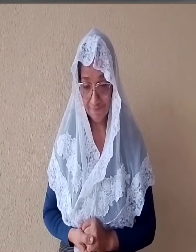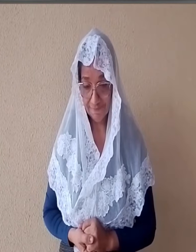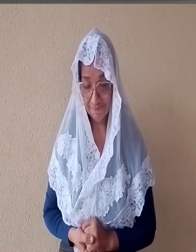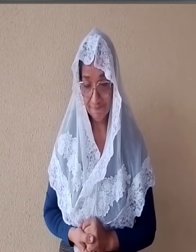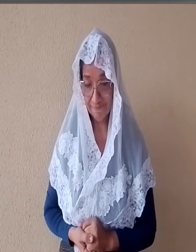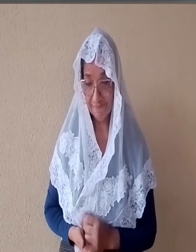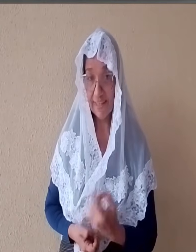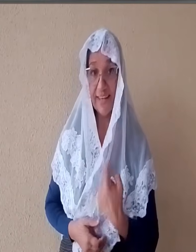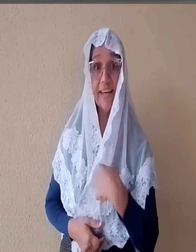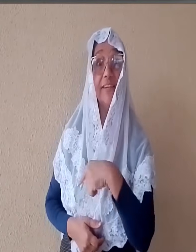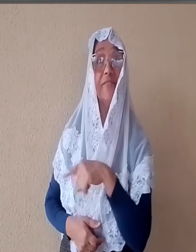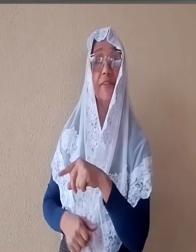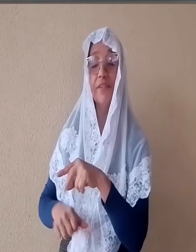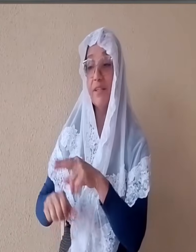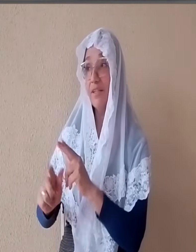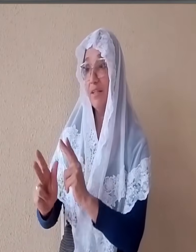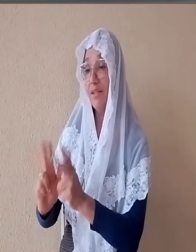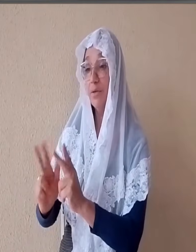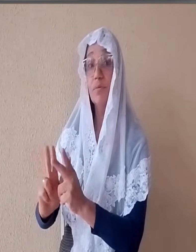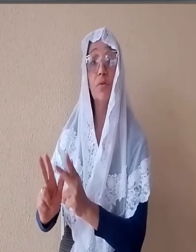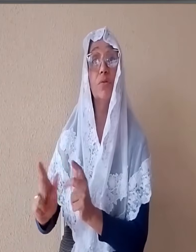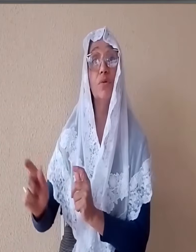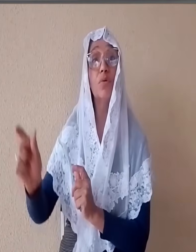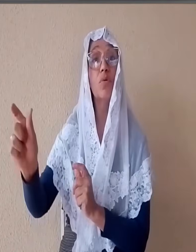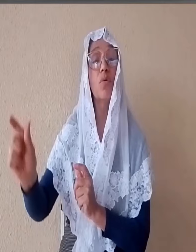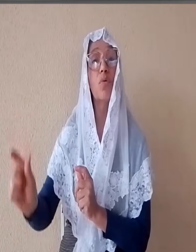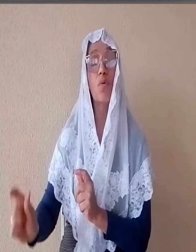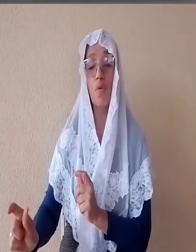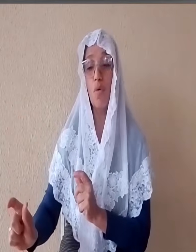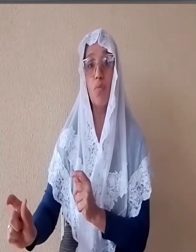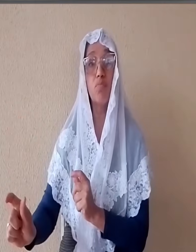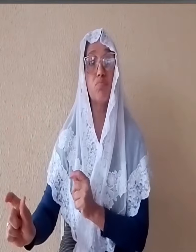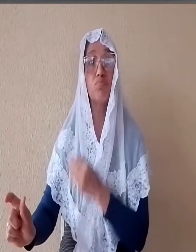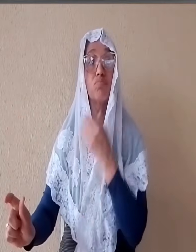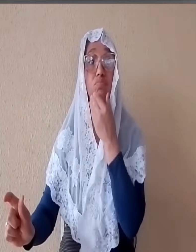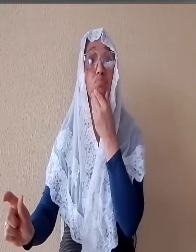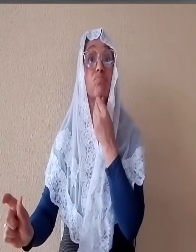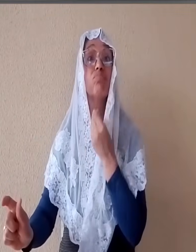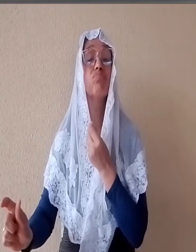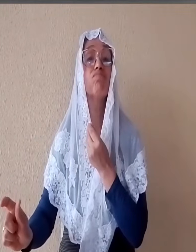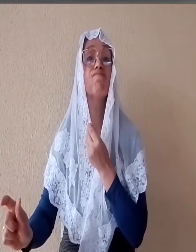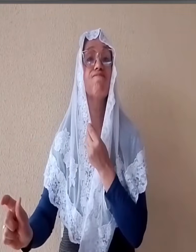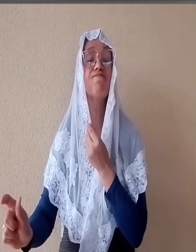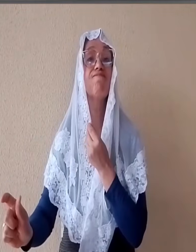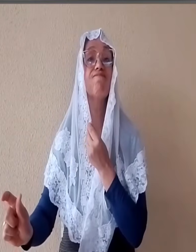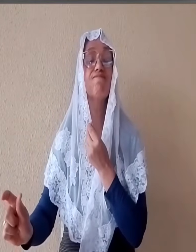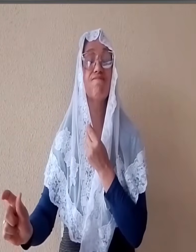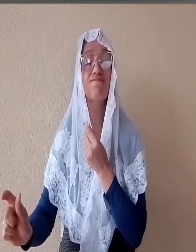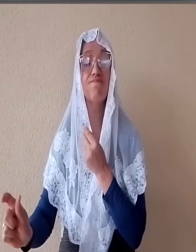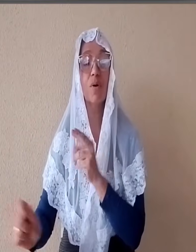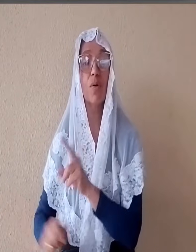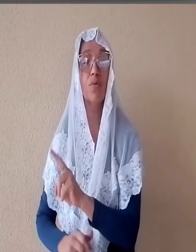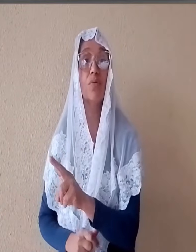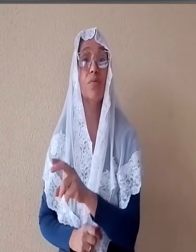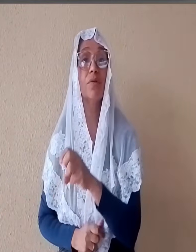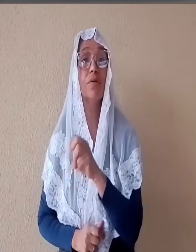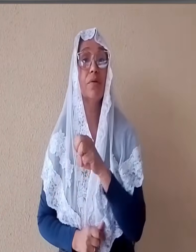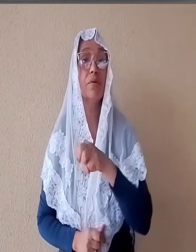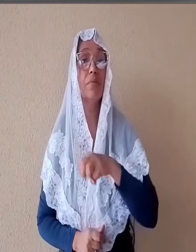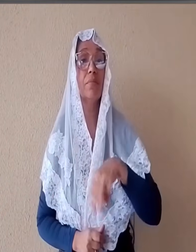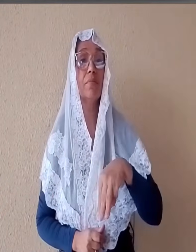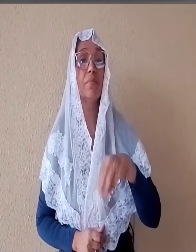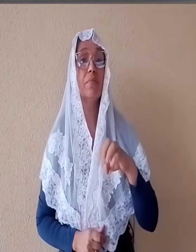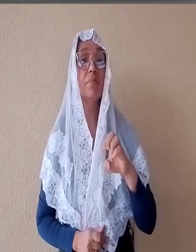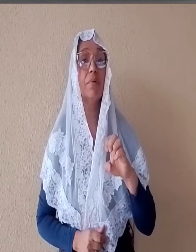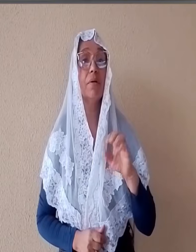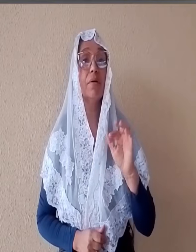irmãos, você que está ouvindo na sua casa, você que está aqui, quando tem muitos para te julgar, bendito é o nome do Senhor, muitos para falar